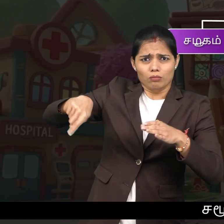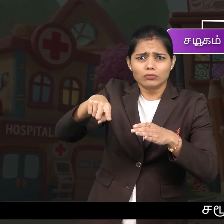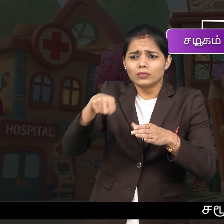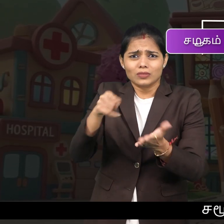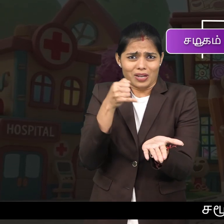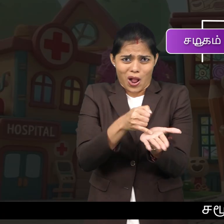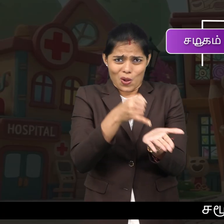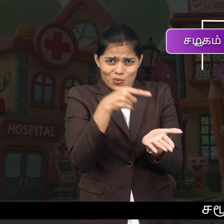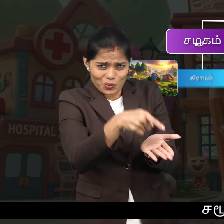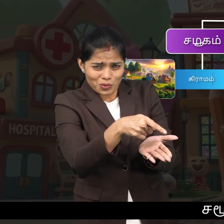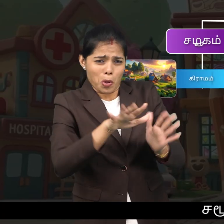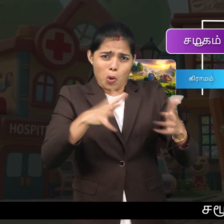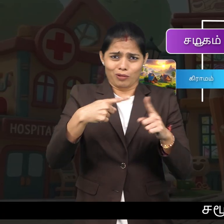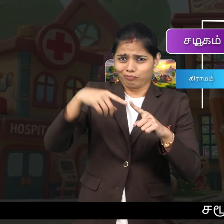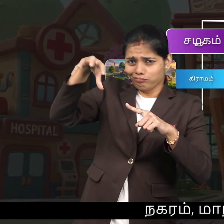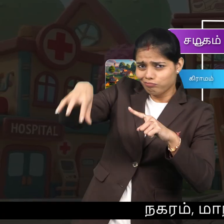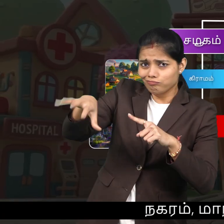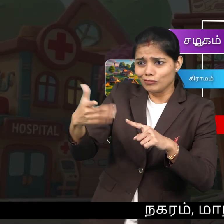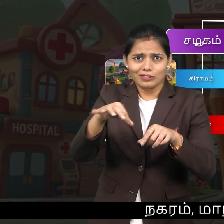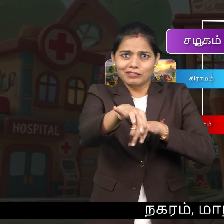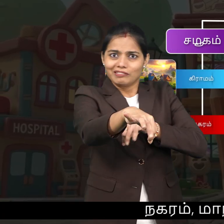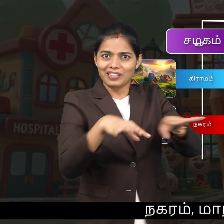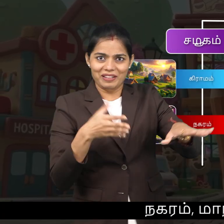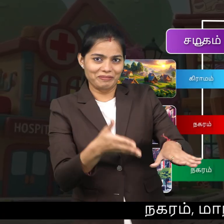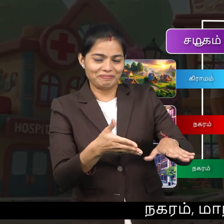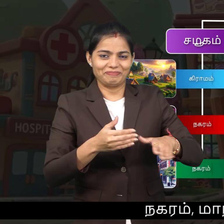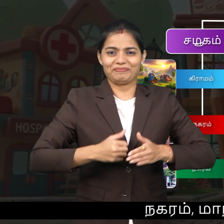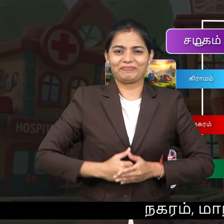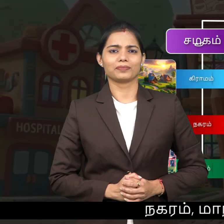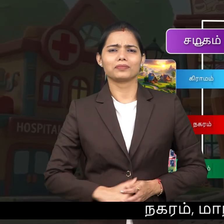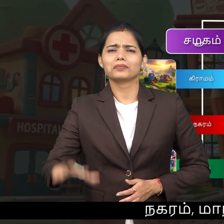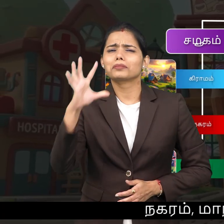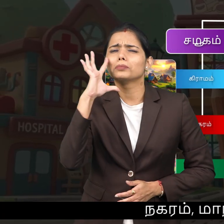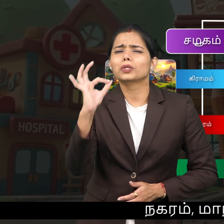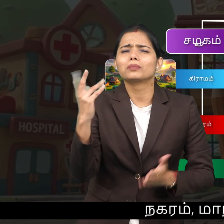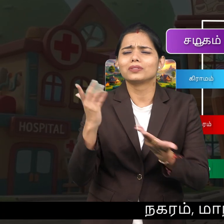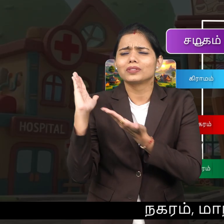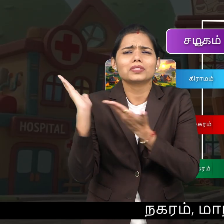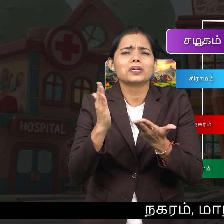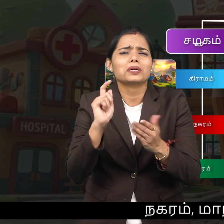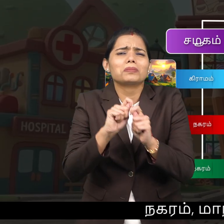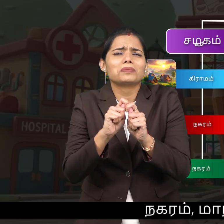சமூகங்கள்: கிராமம், நகரம், மாநகரம். முக்கிய சேவைகள்: